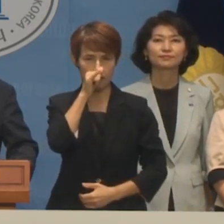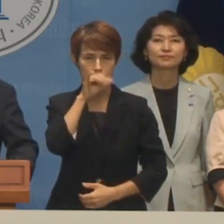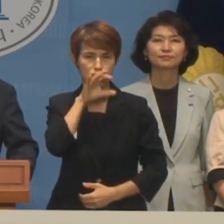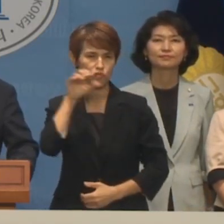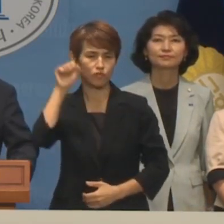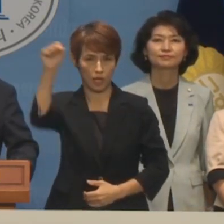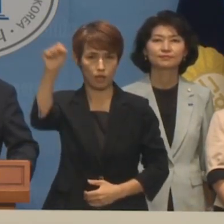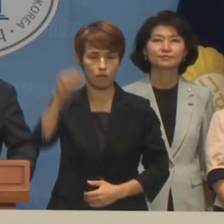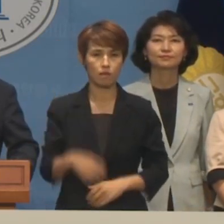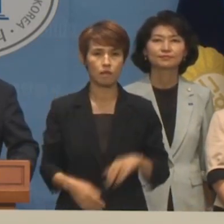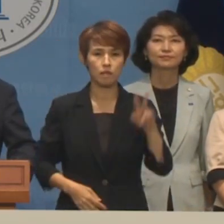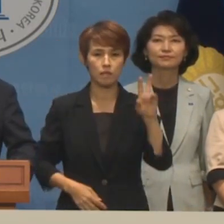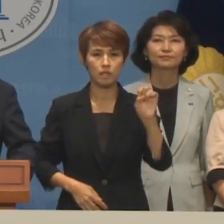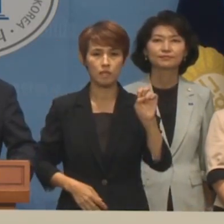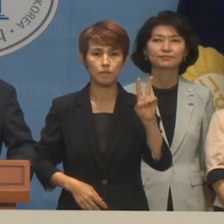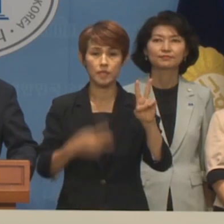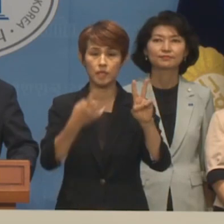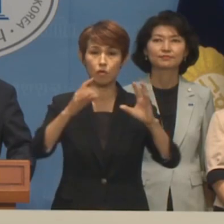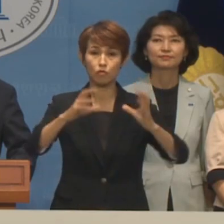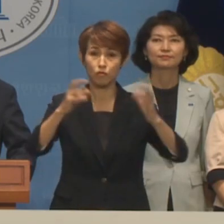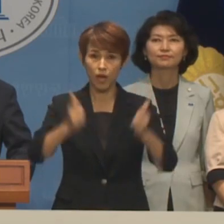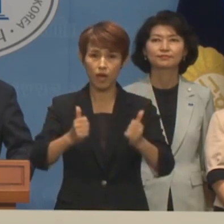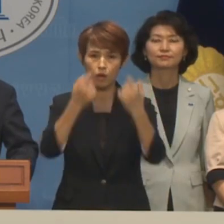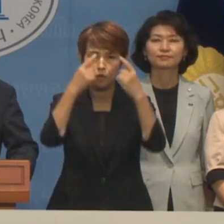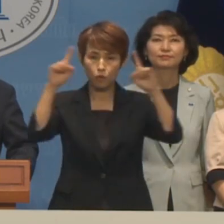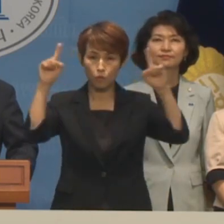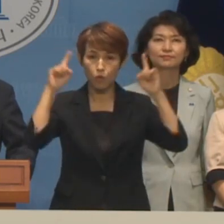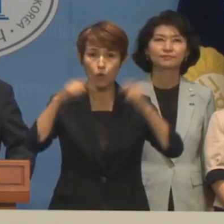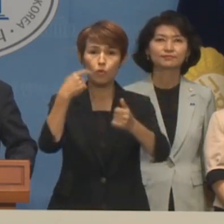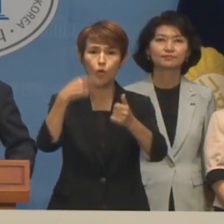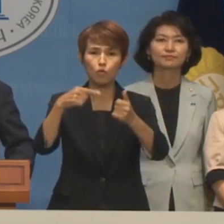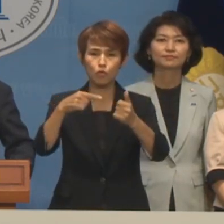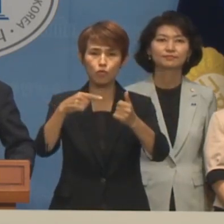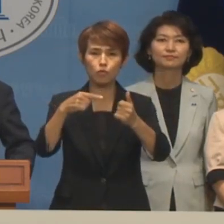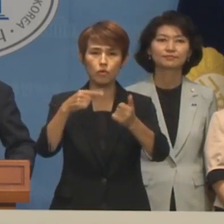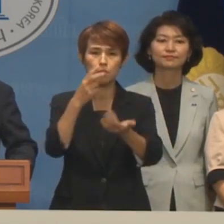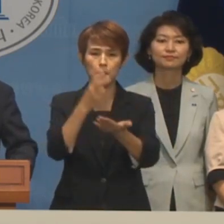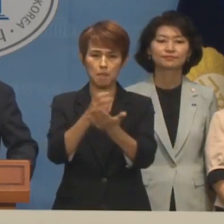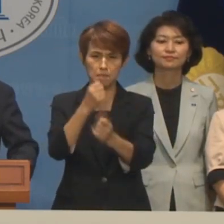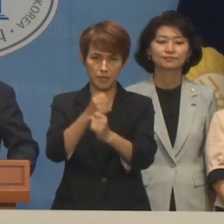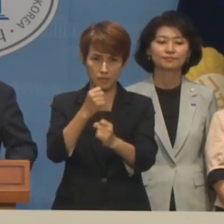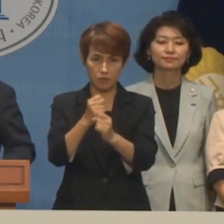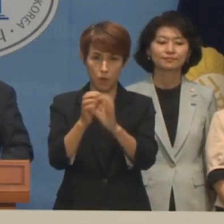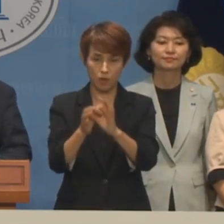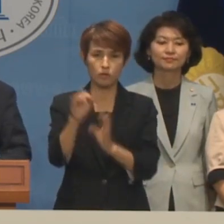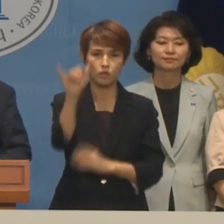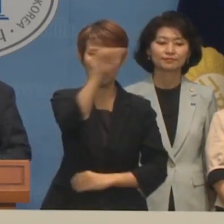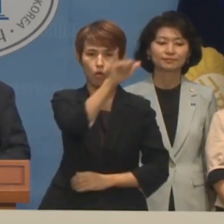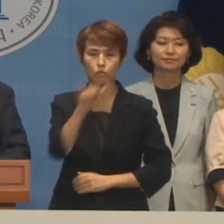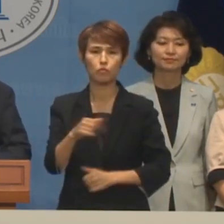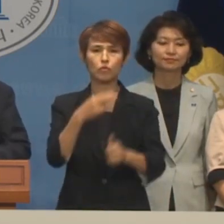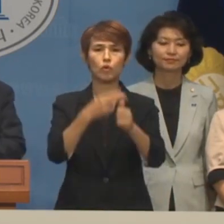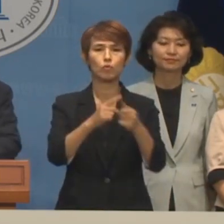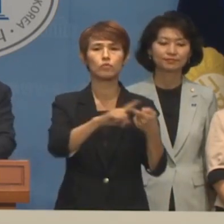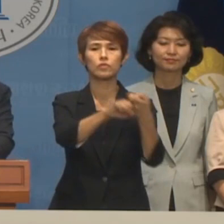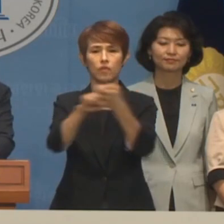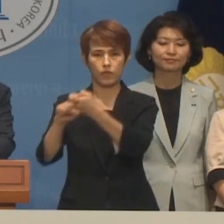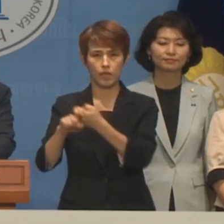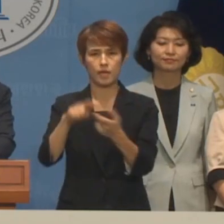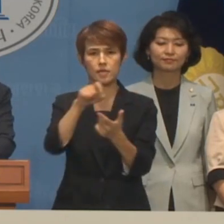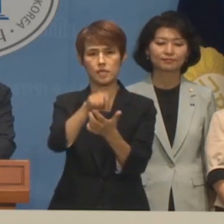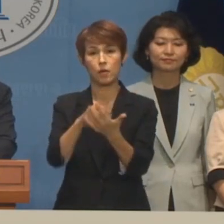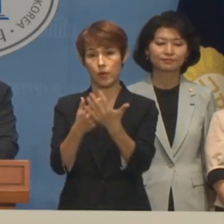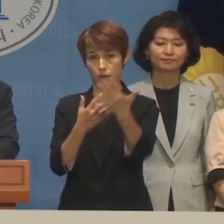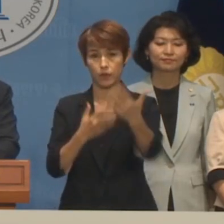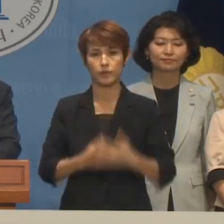22대 국회의 올바른 고등교육 입법 촉구를 위한 전국 교수연대회의 기자회견을 하는